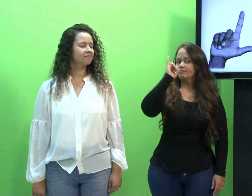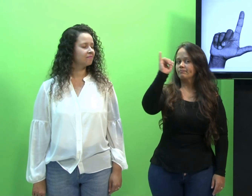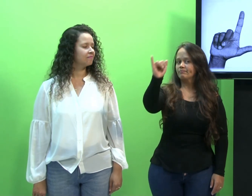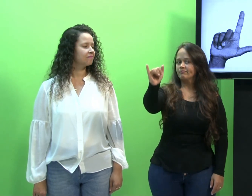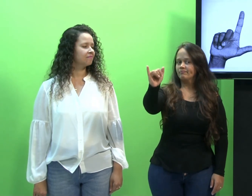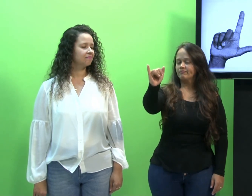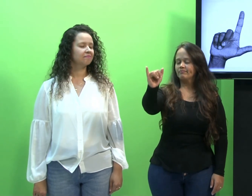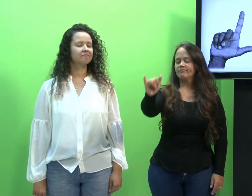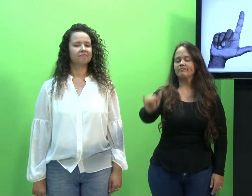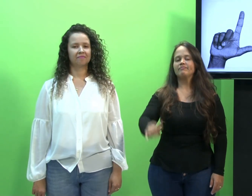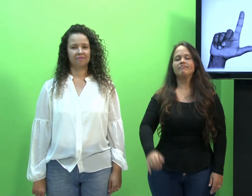avisar,